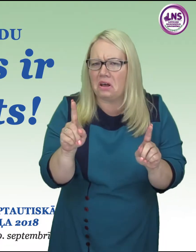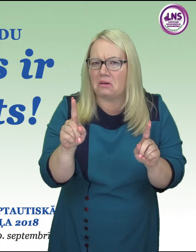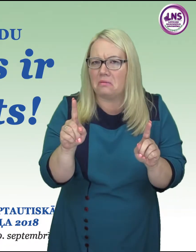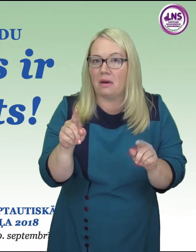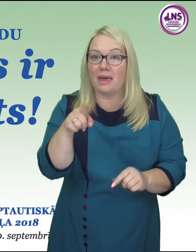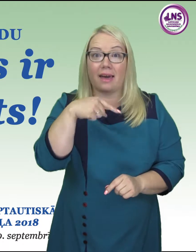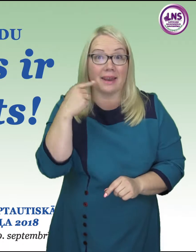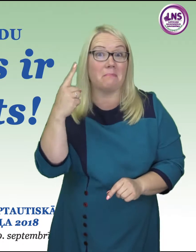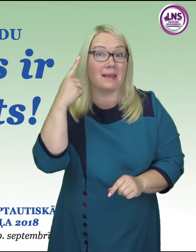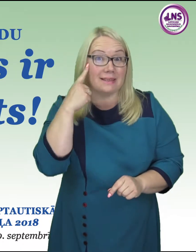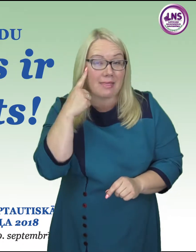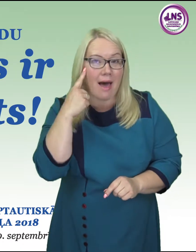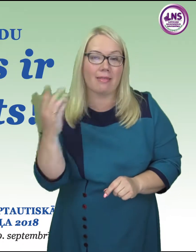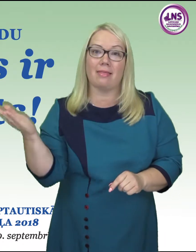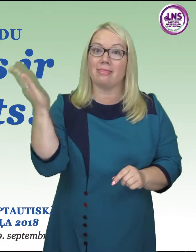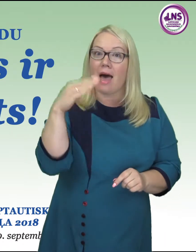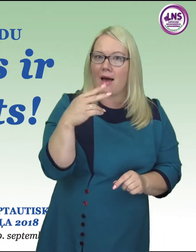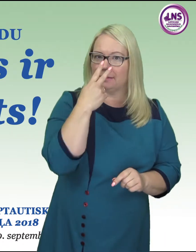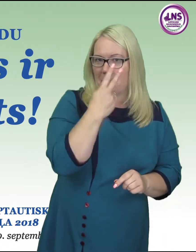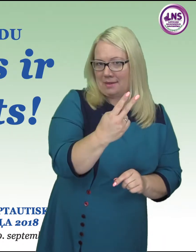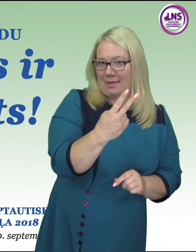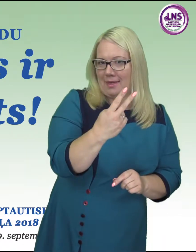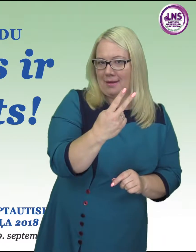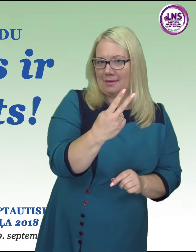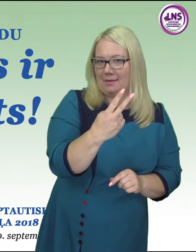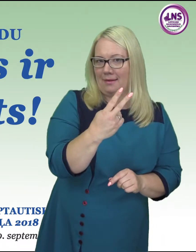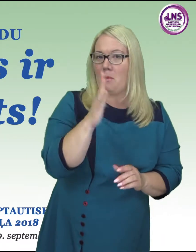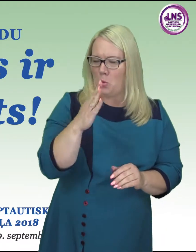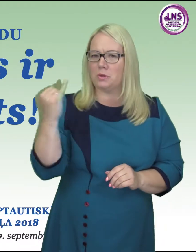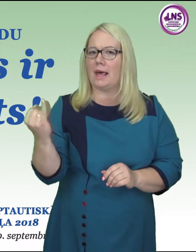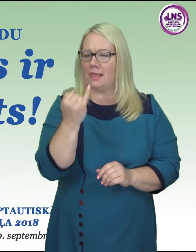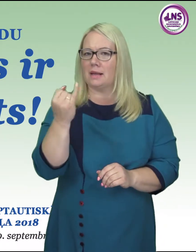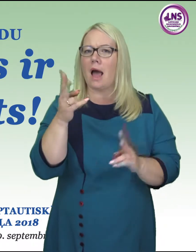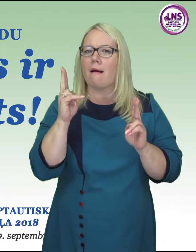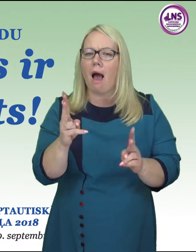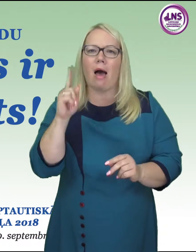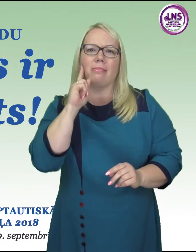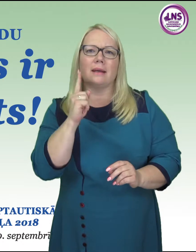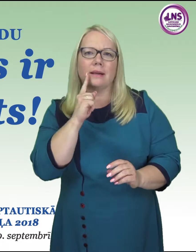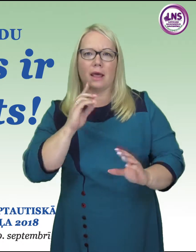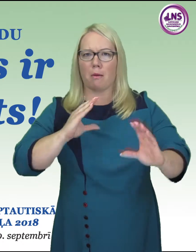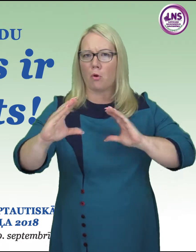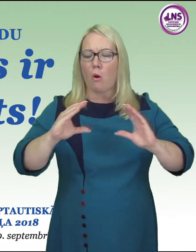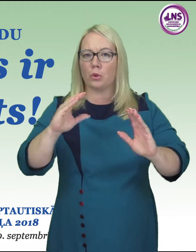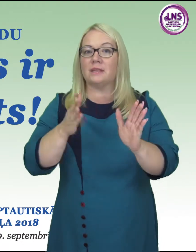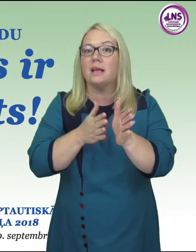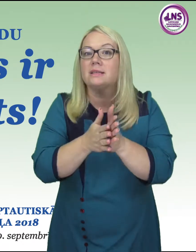Ja gribat zināt, nākats un paskatieties, būs interesanti, kā nedzirdīgie komunicēt savu